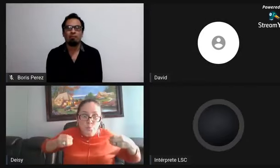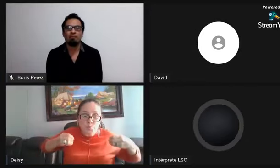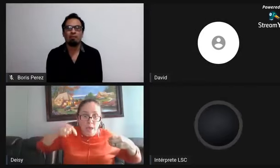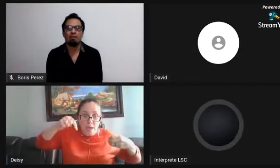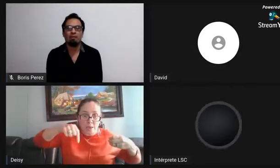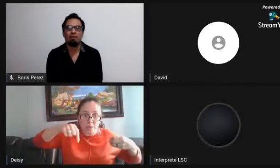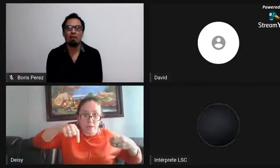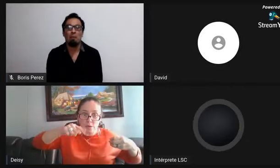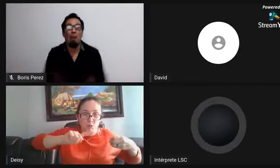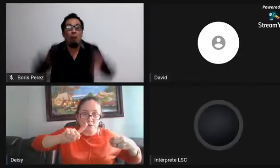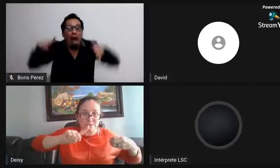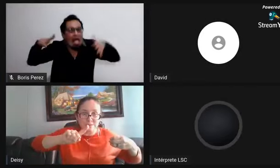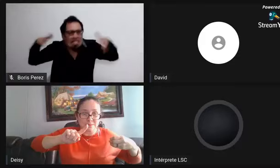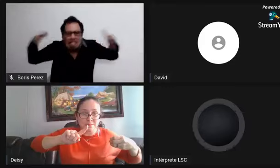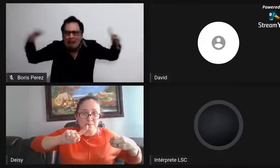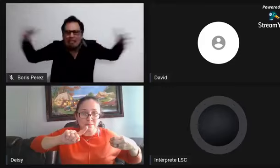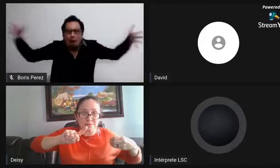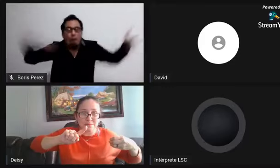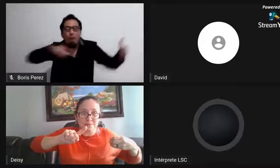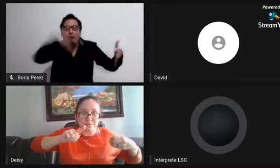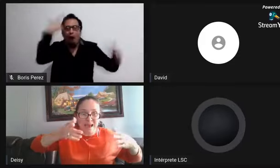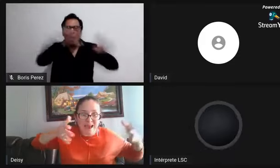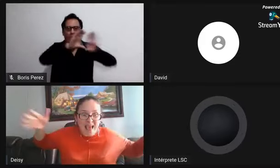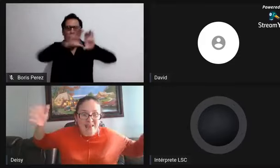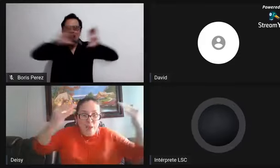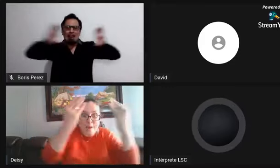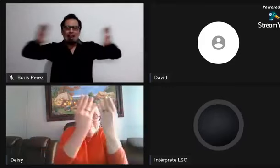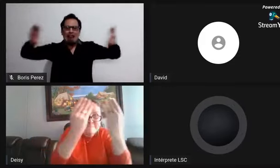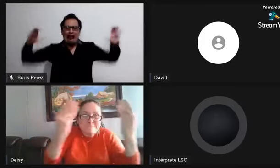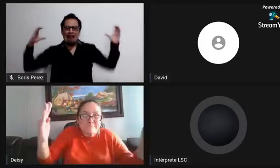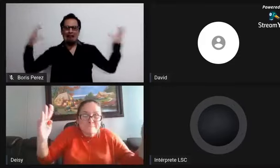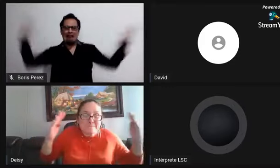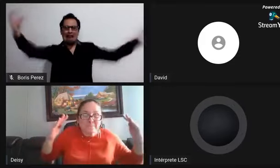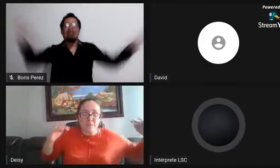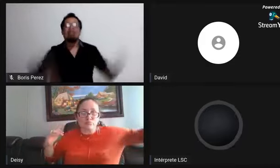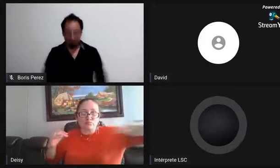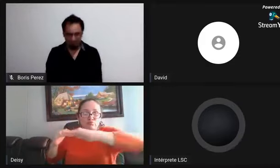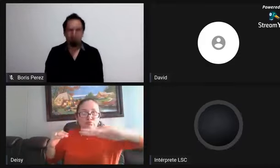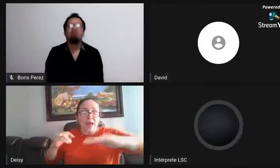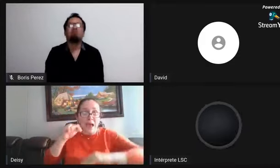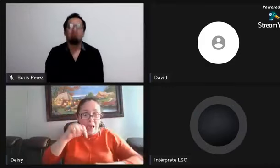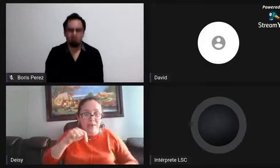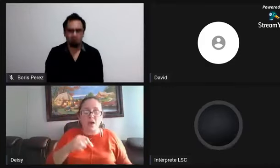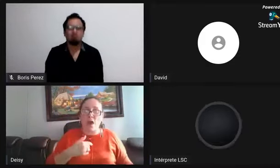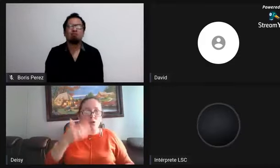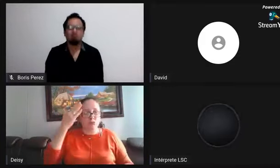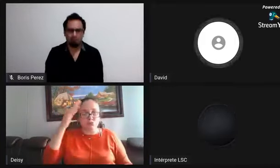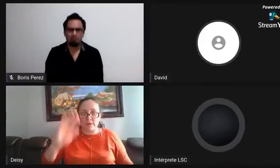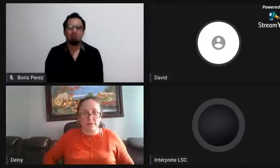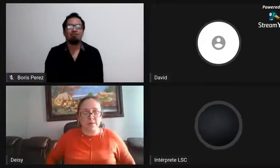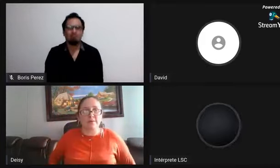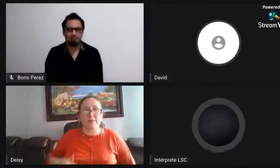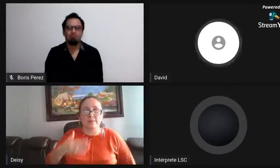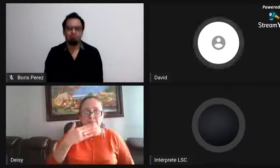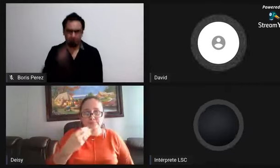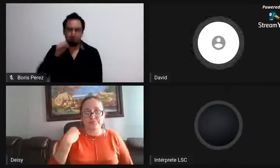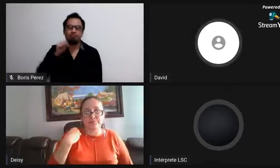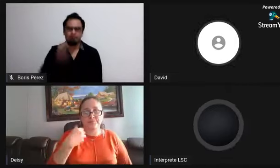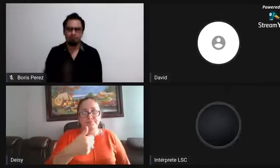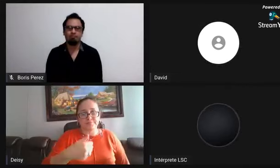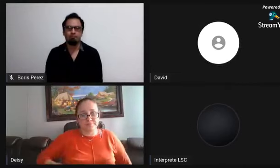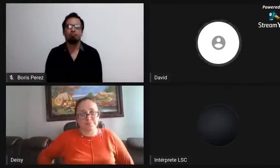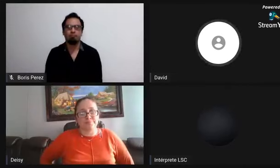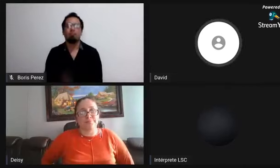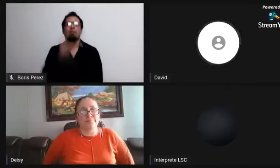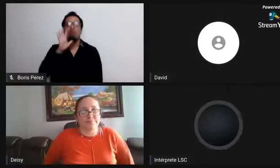y yo sí vi como un lugar que está rodeado de unas rejas muy grandes Sí, es hacia muy la autopista